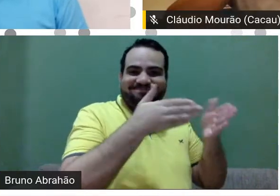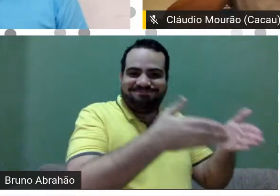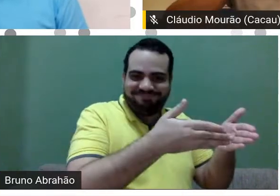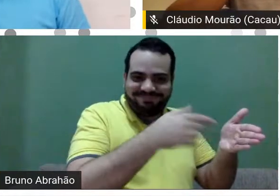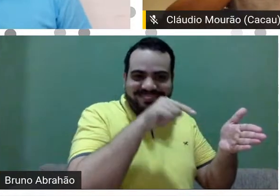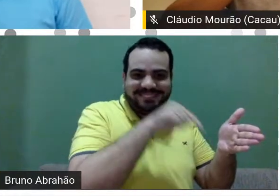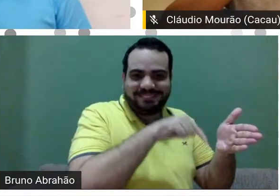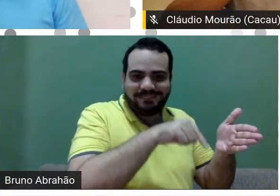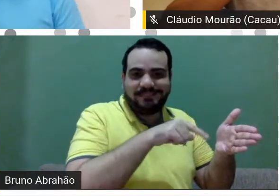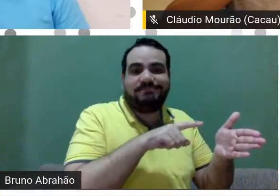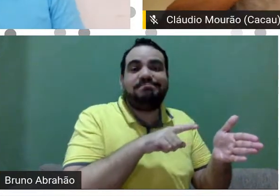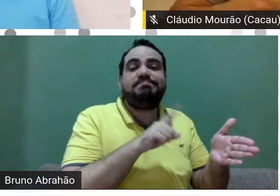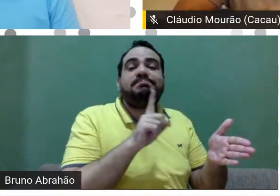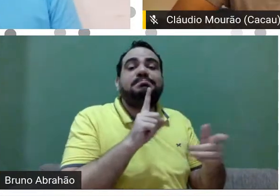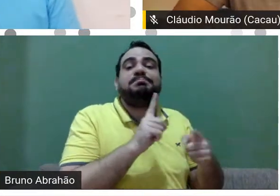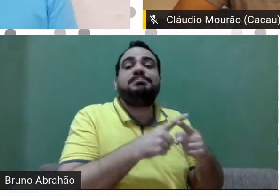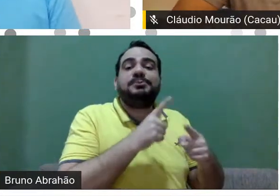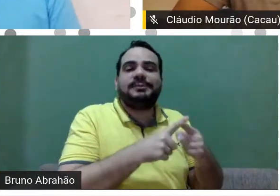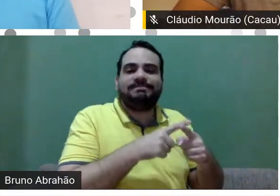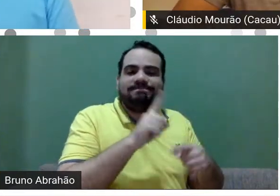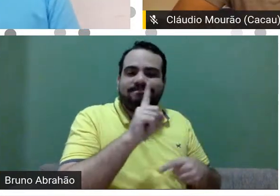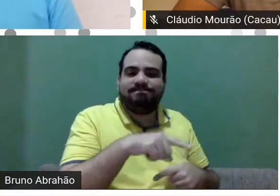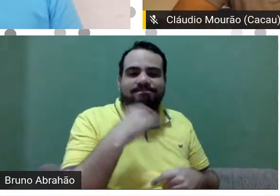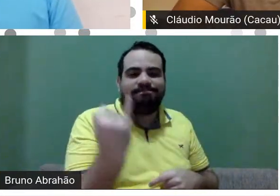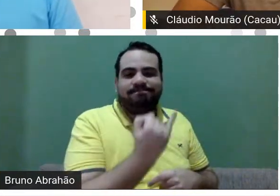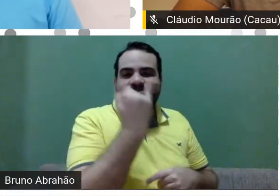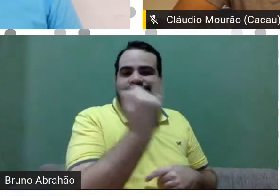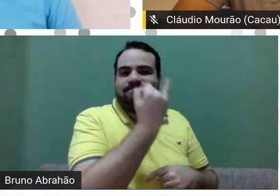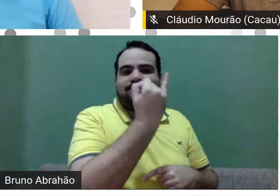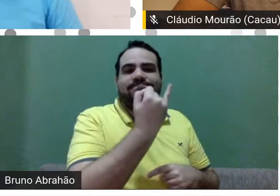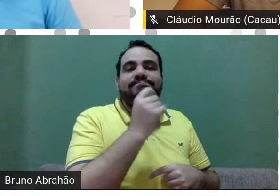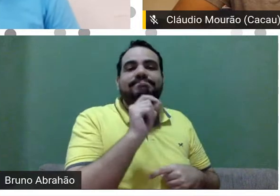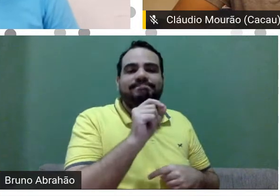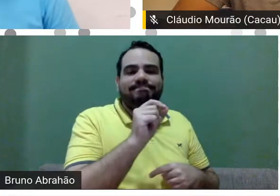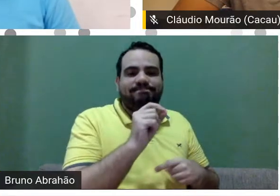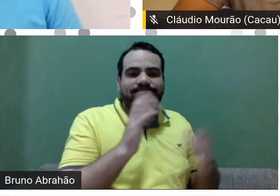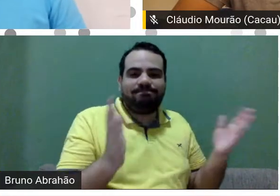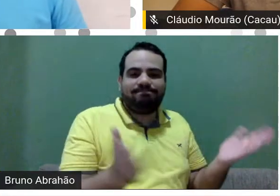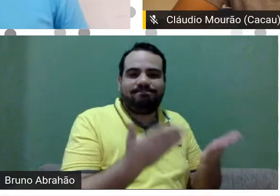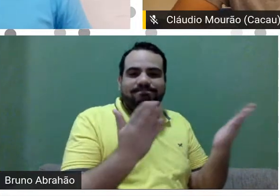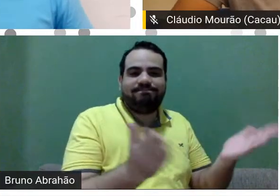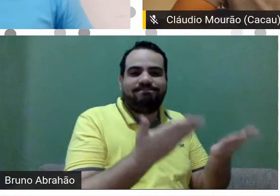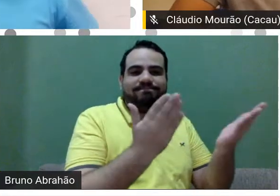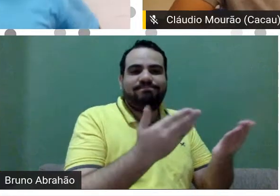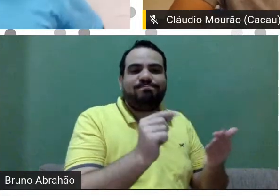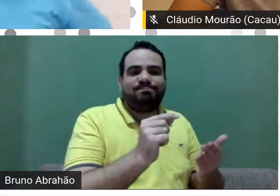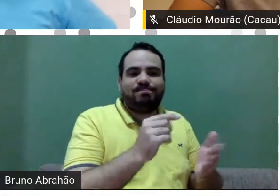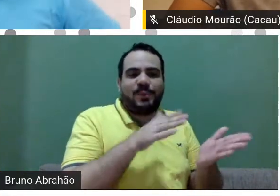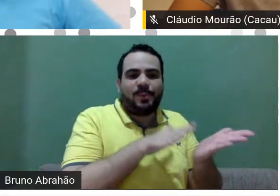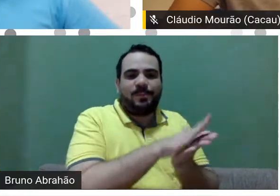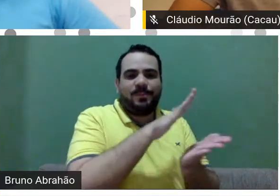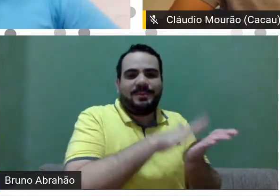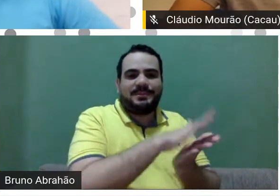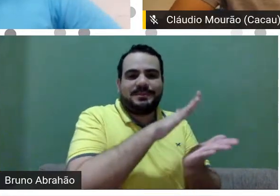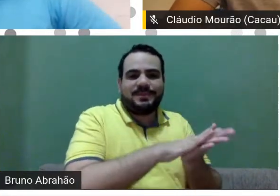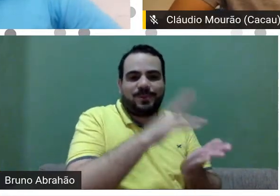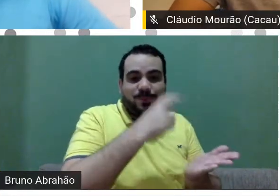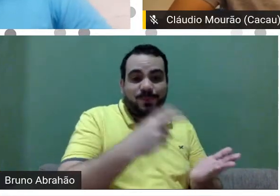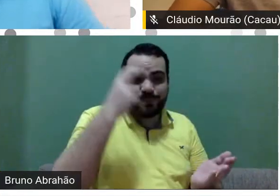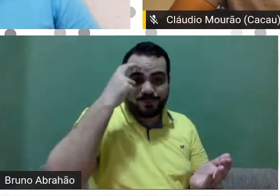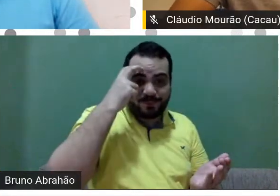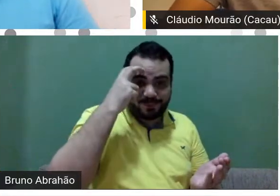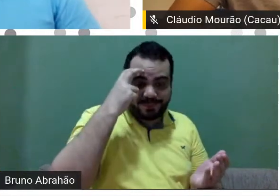ele tem um enfoque na pesquisa mais voltado para área da literatura na área essa de tamanho